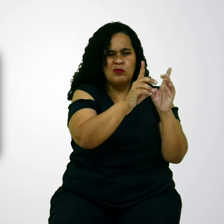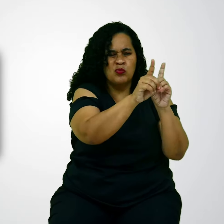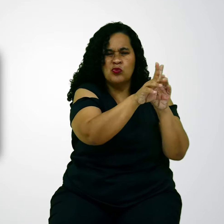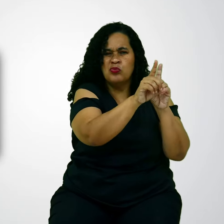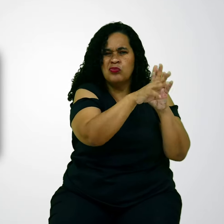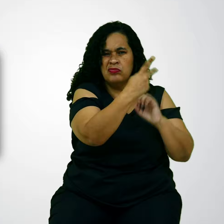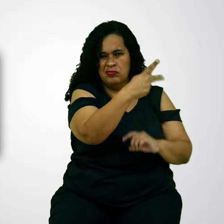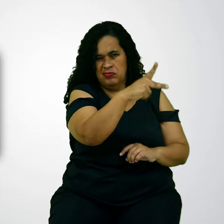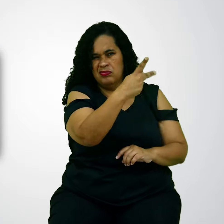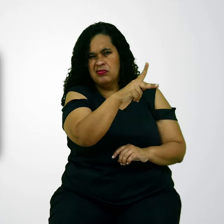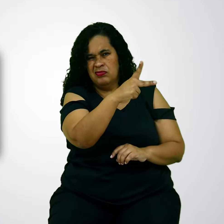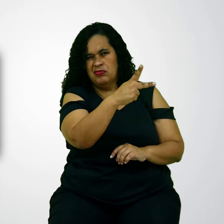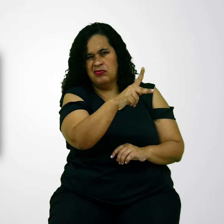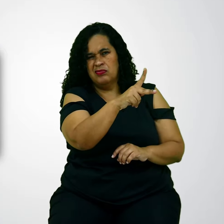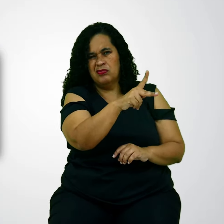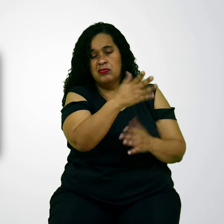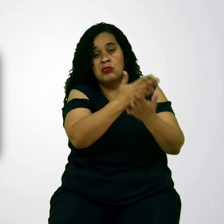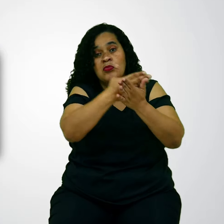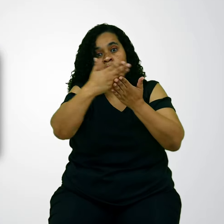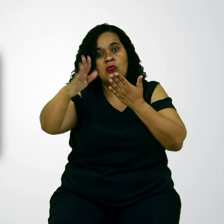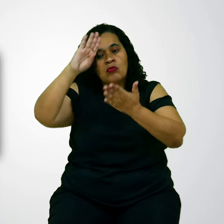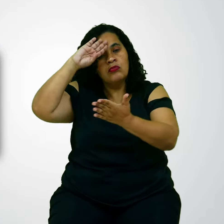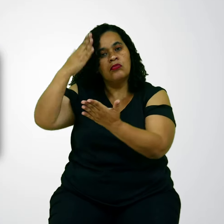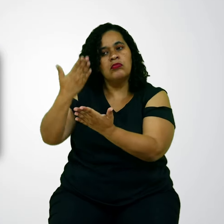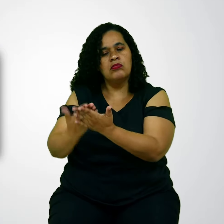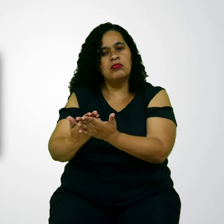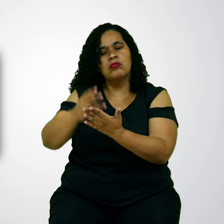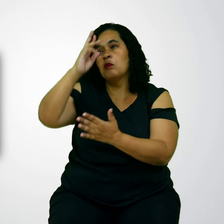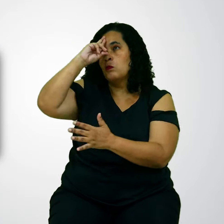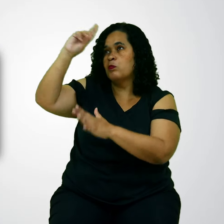Ele acreditou que o Senhor Jesus